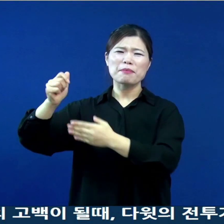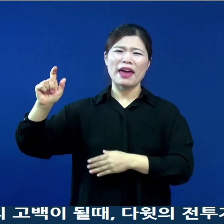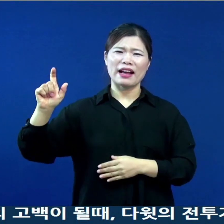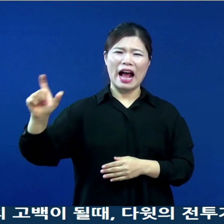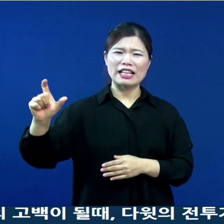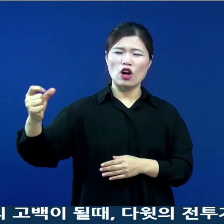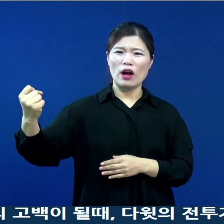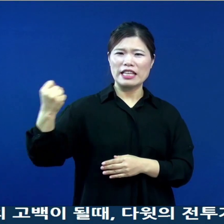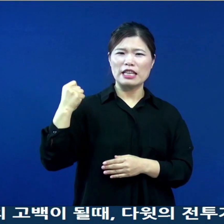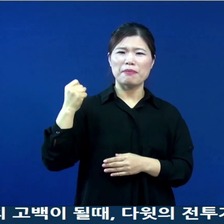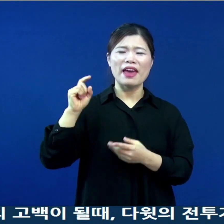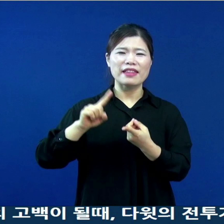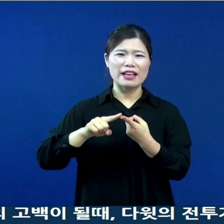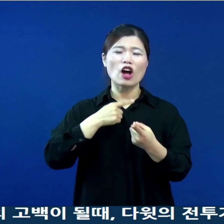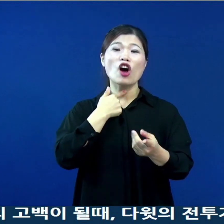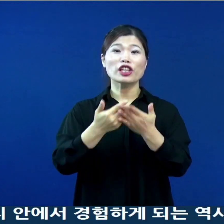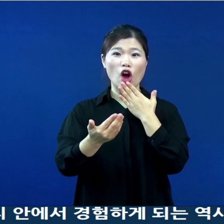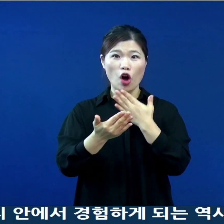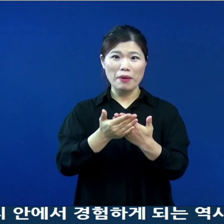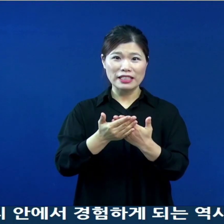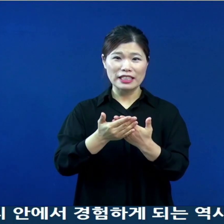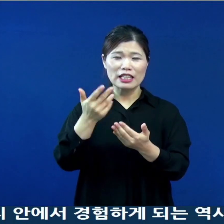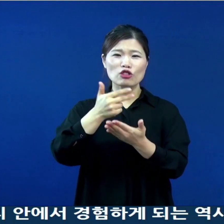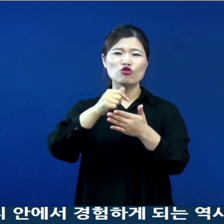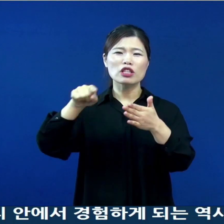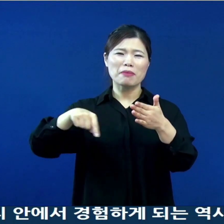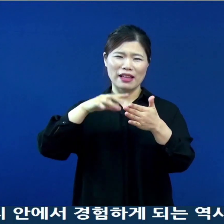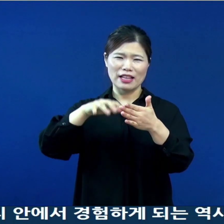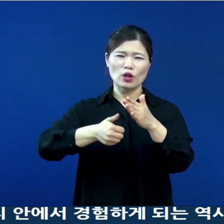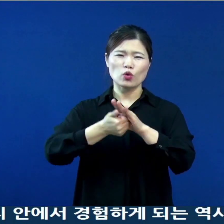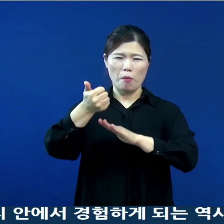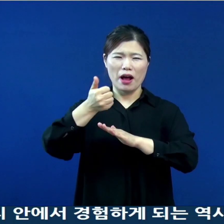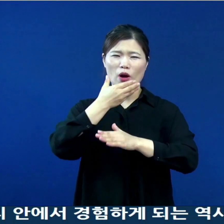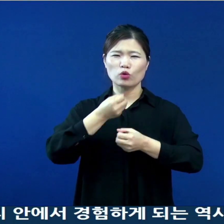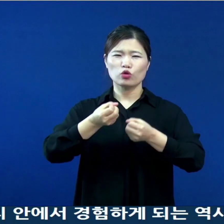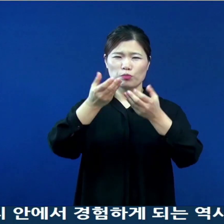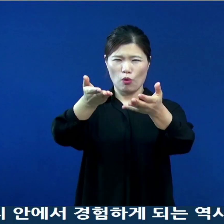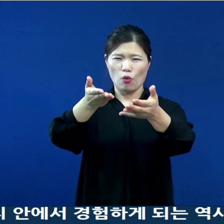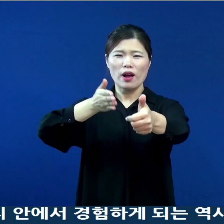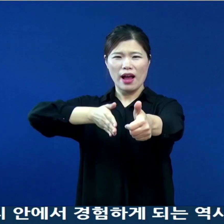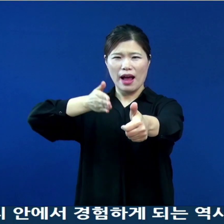강력한 힘을 경험하실 수 있기를 주 안에서 소망하며 축복합니다.